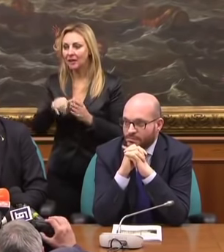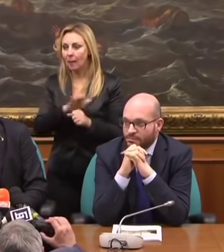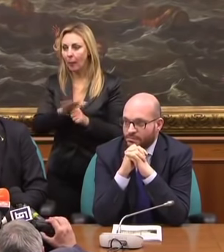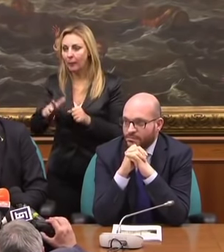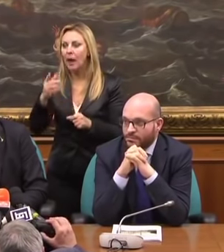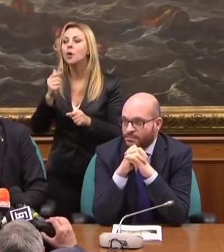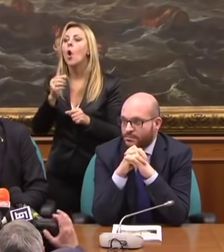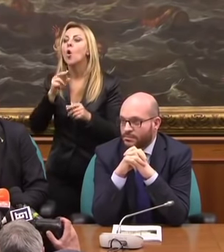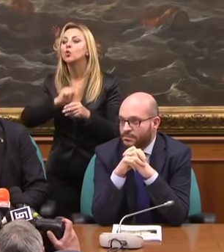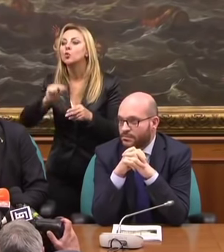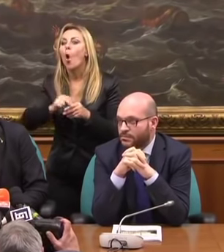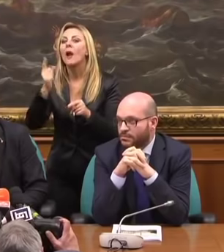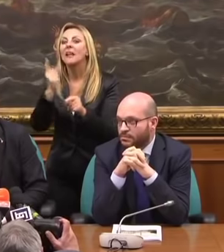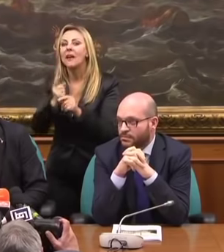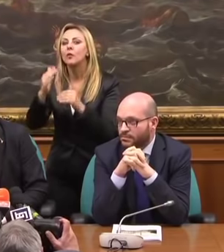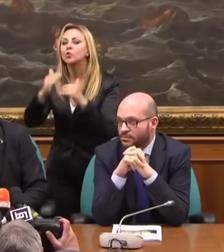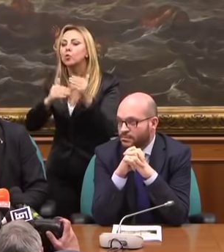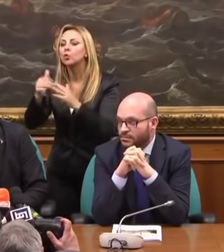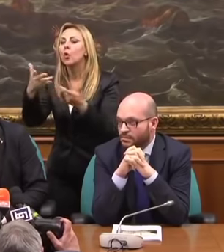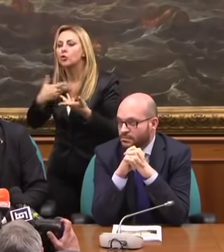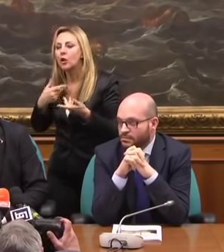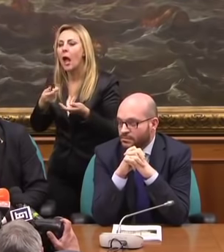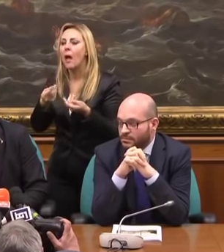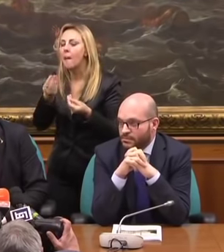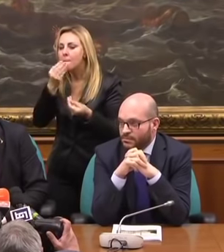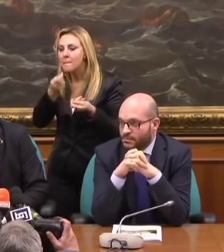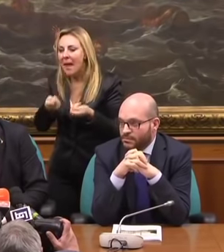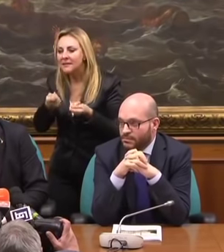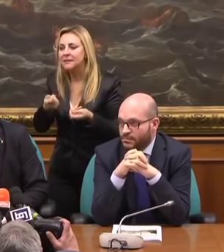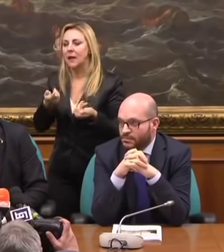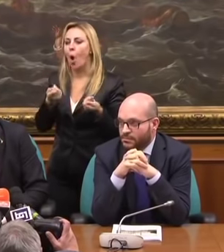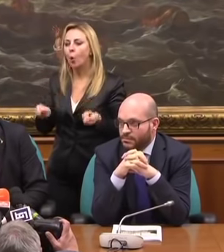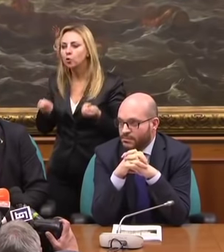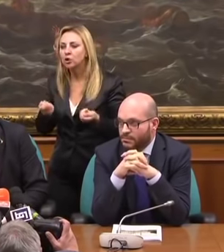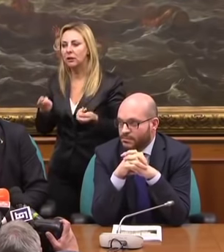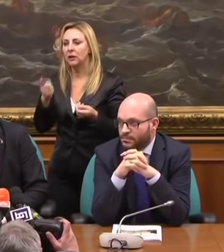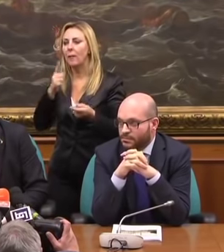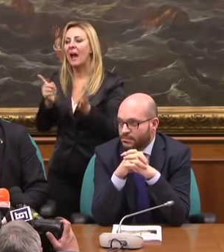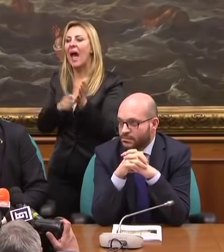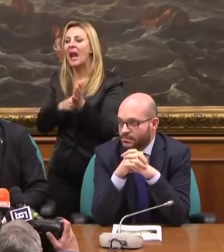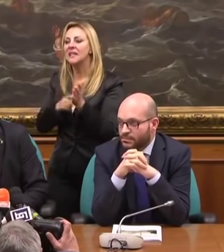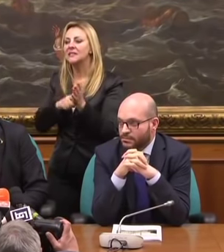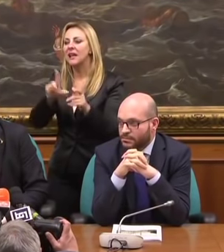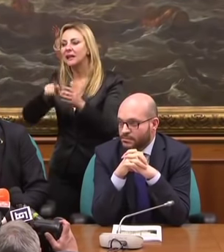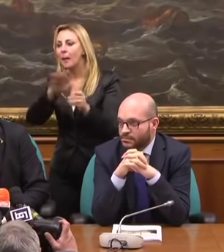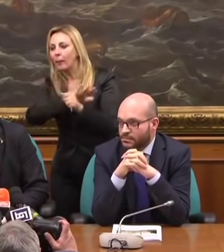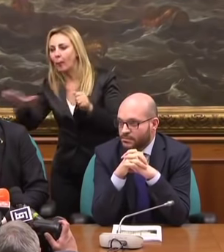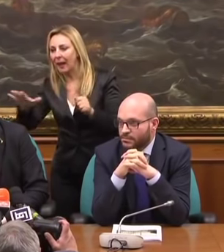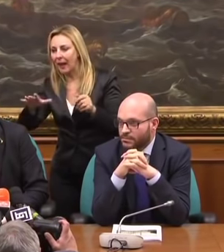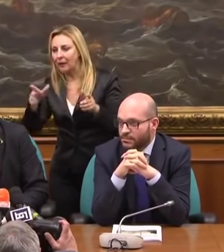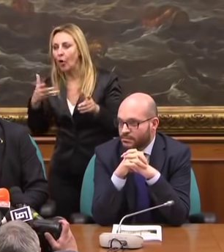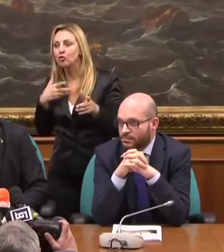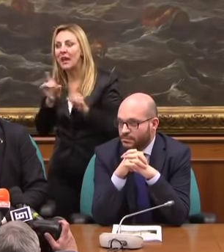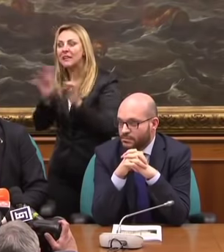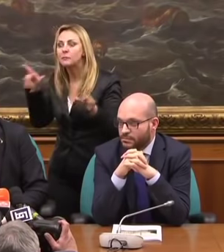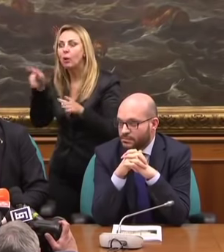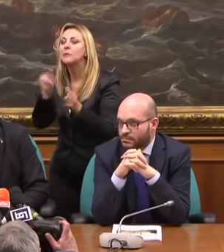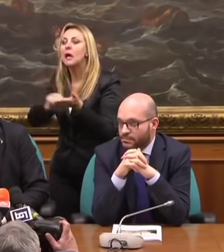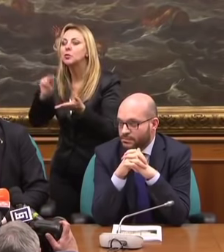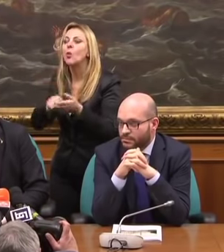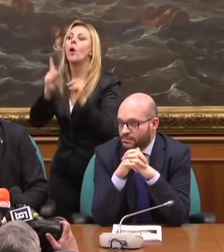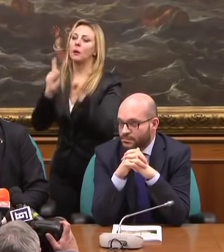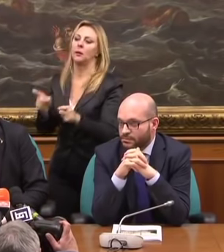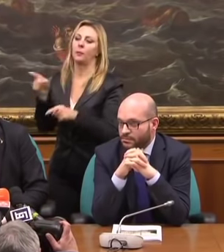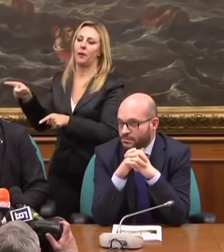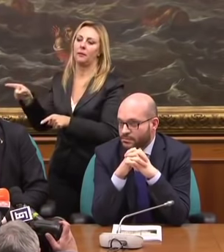le strutture per ospitare mensa, cucina, per garantire comunque poi quel periodo che rientra nel tempo pieno, perché quelle 2 ore